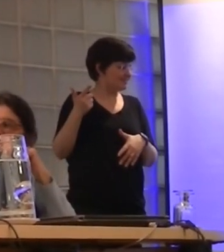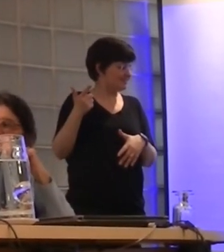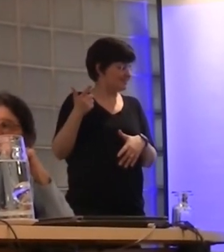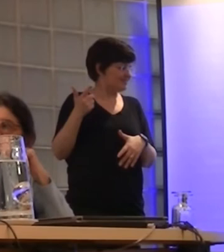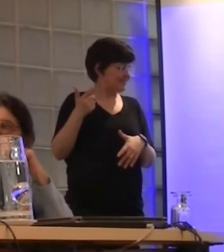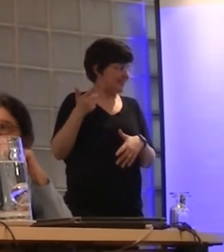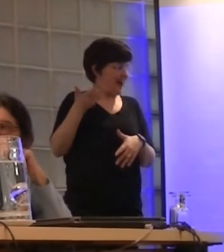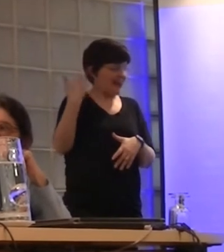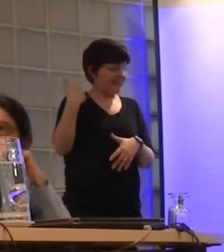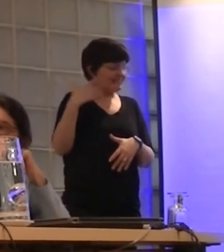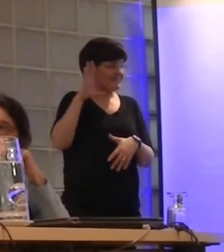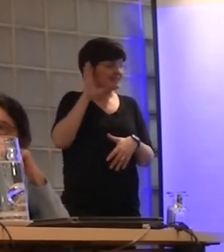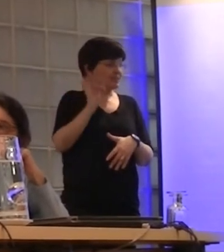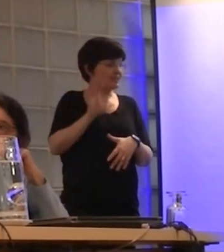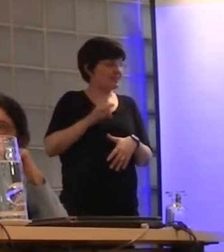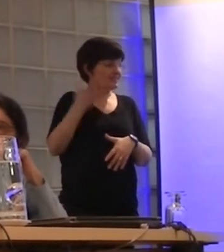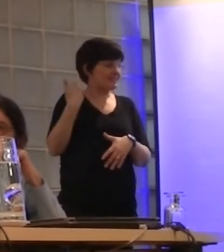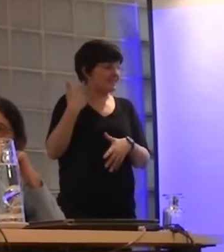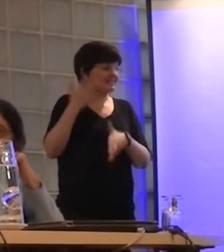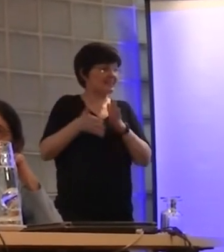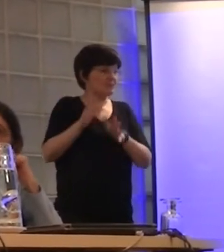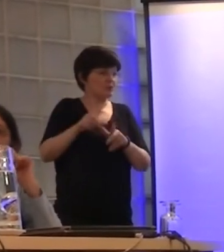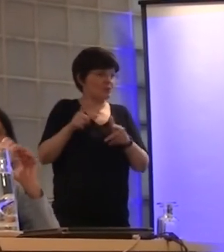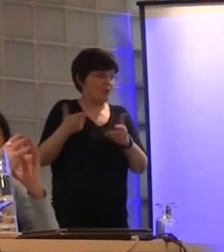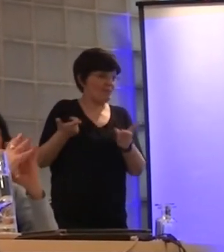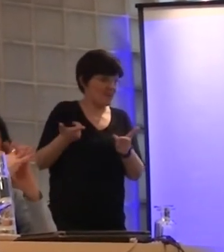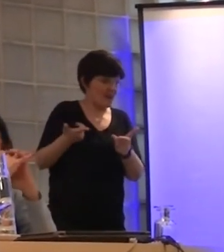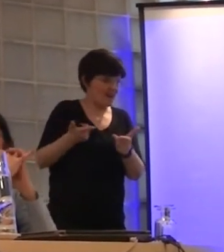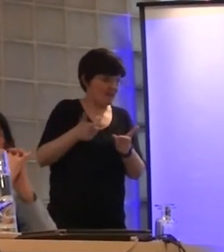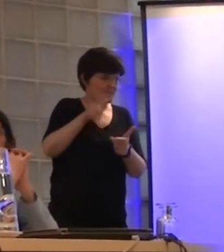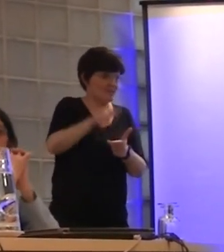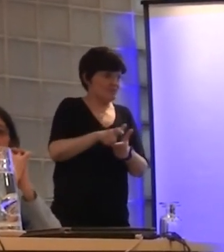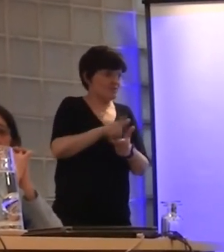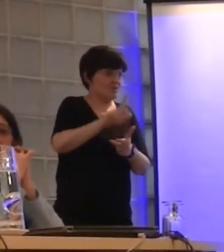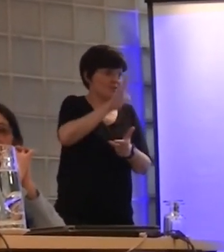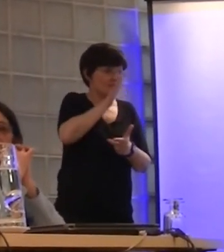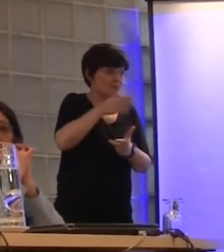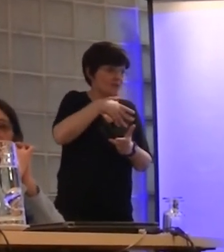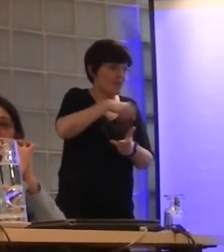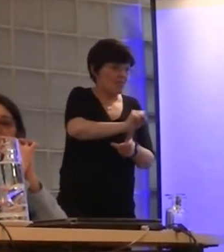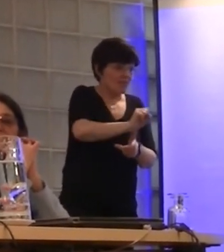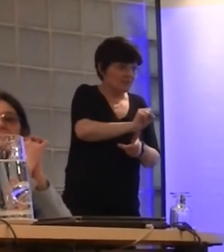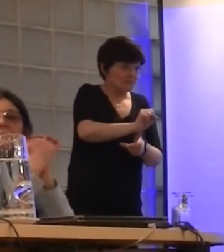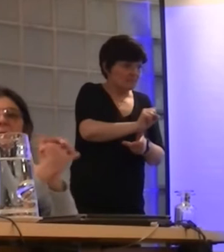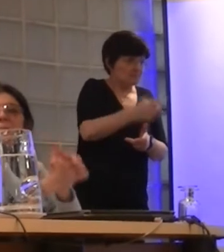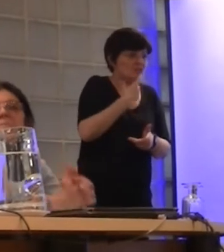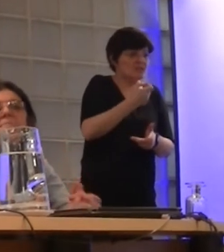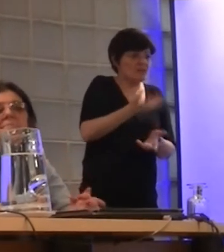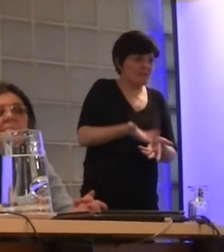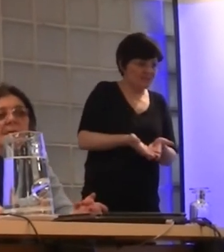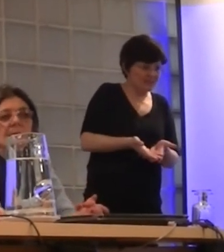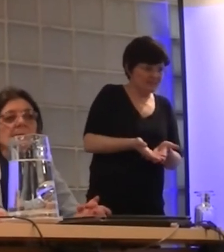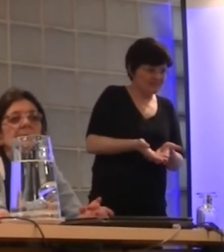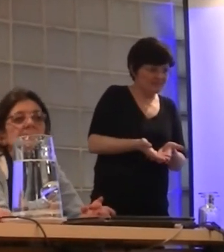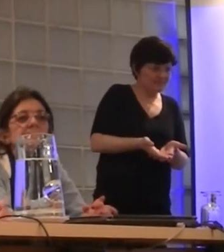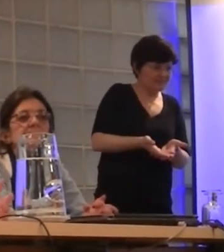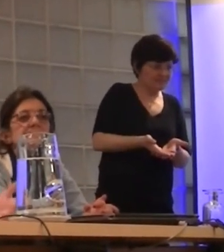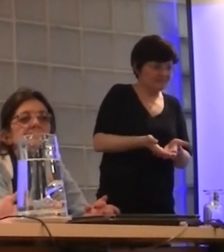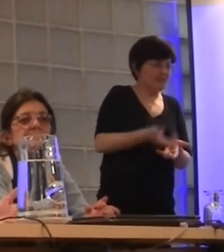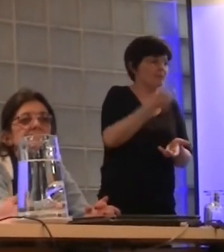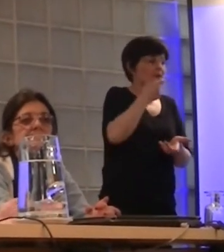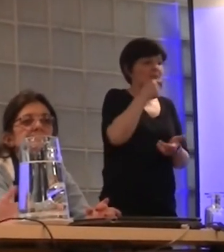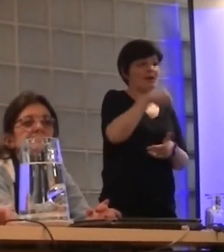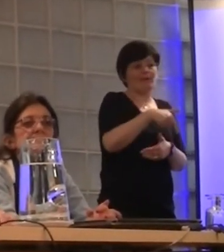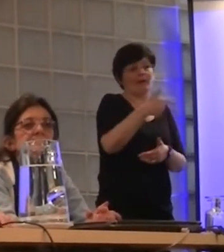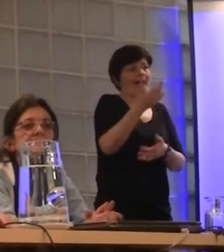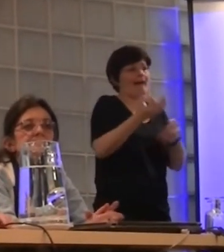los tratamientos, los sistemas de detección de la hipoacusia que contamos hoy en día, como las